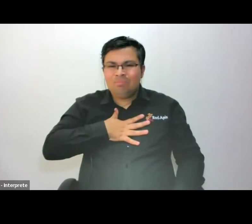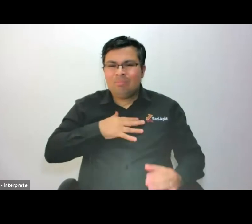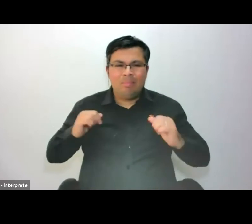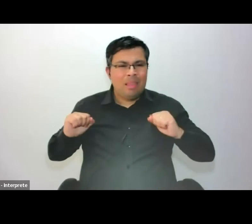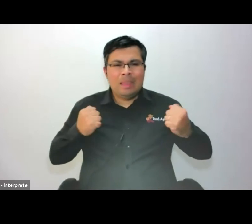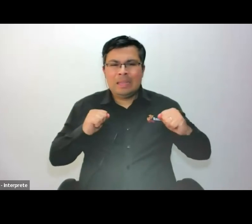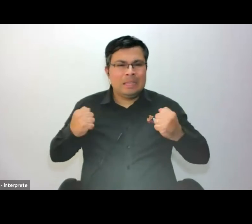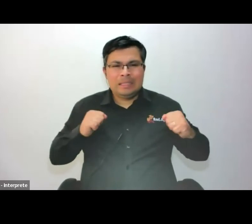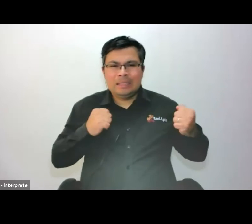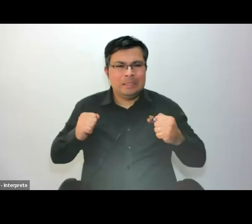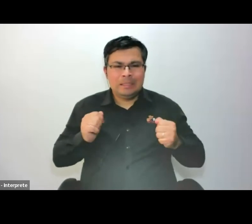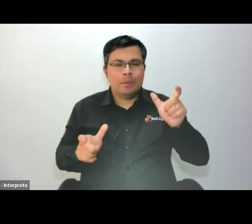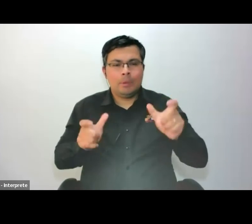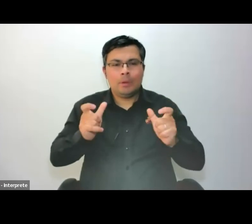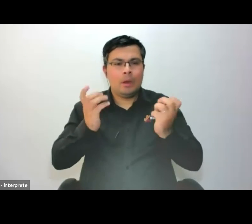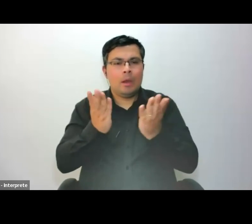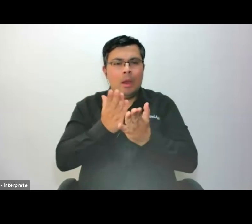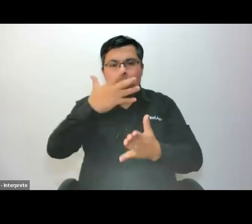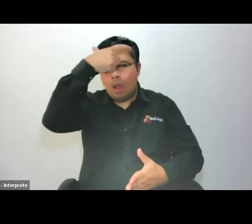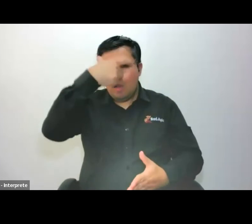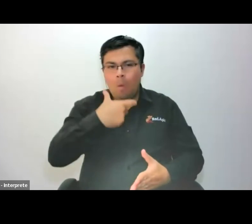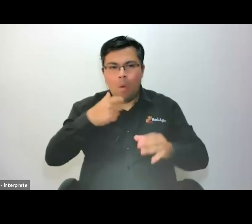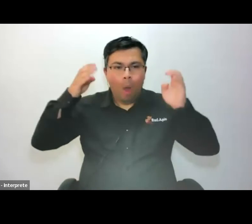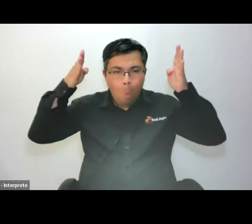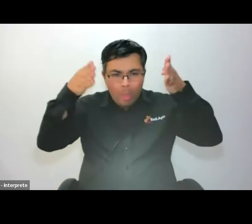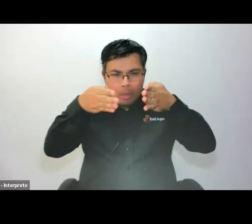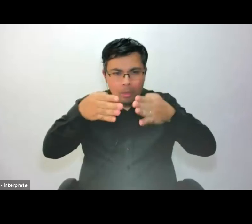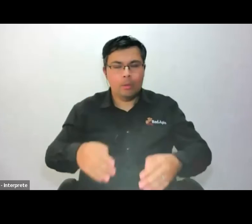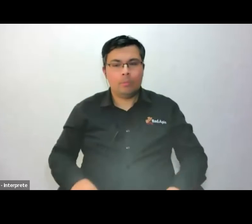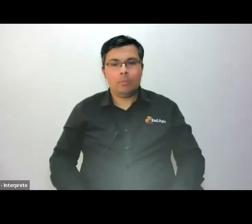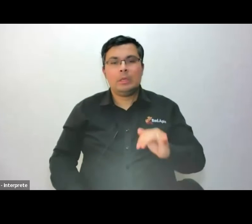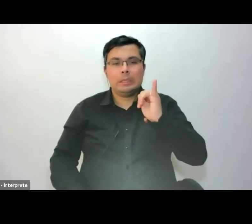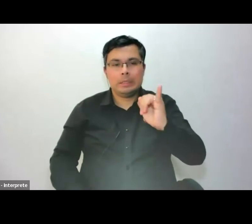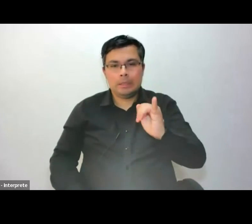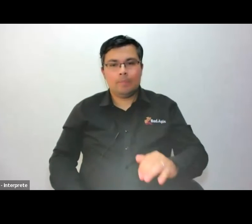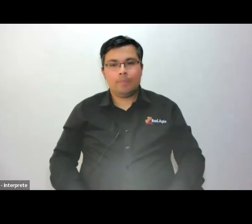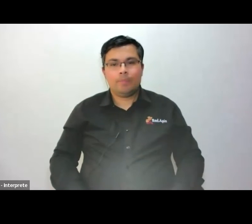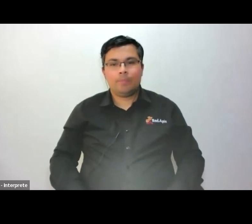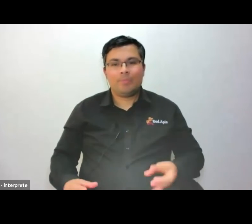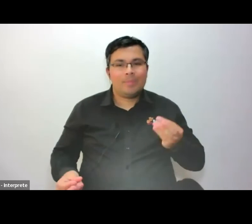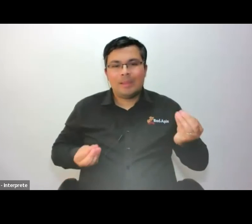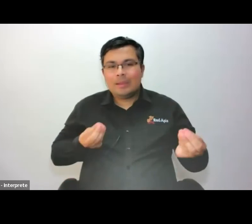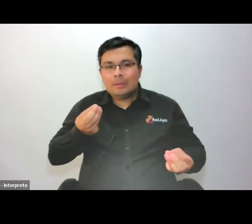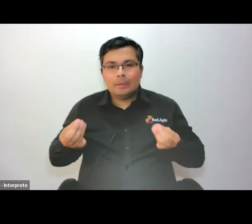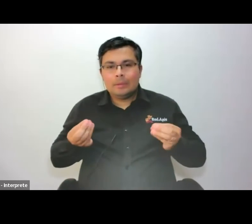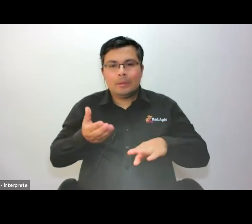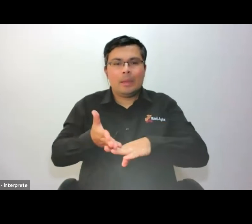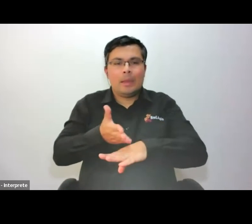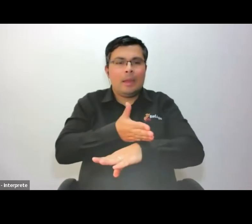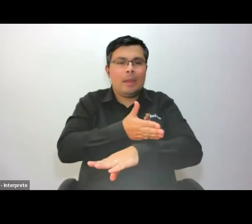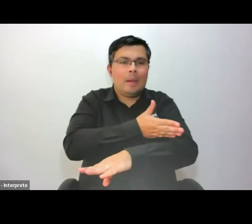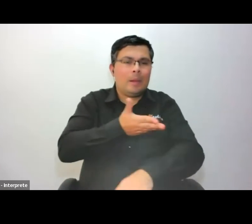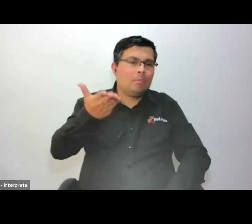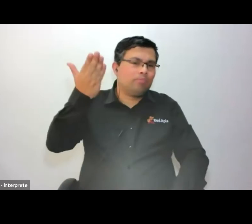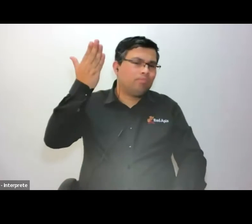autistas? Sí. Por lo tanto, no hay es algo como que se ha venido preguntando